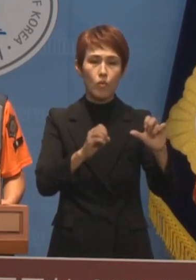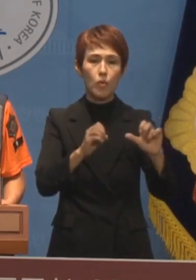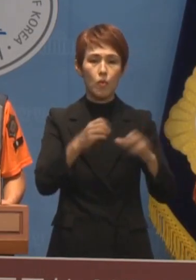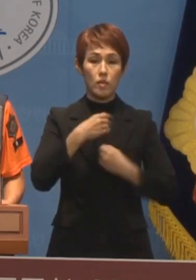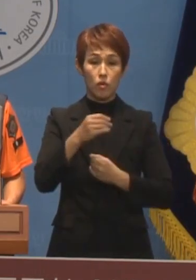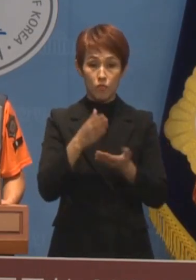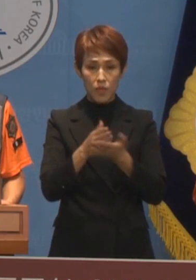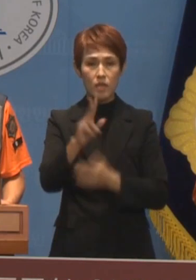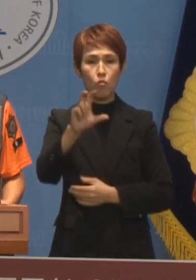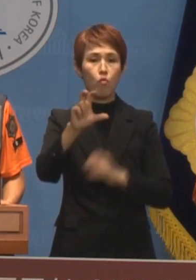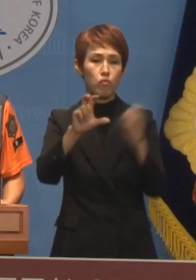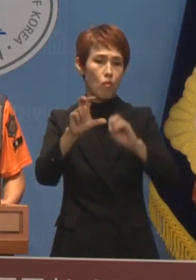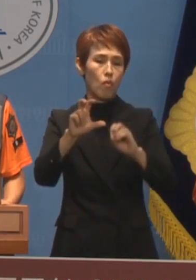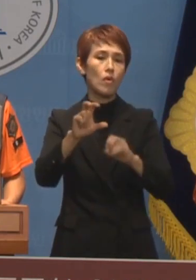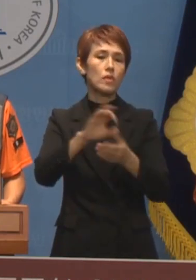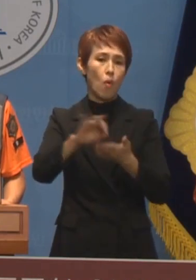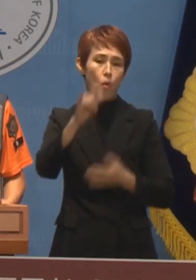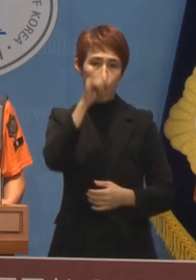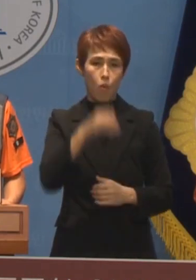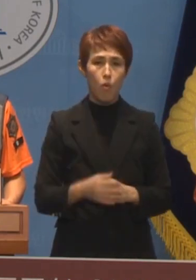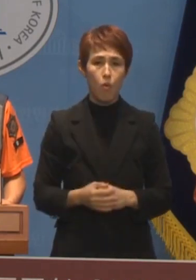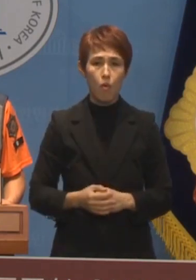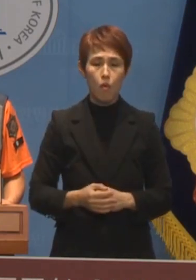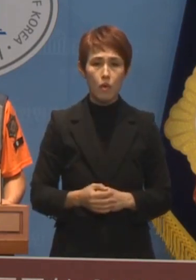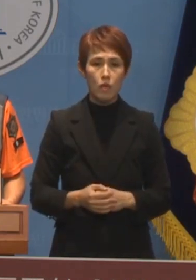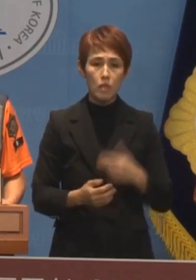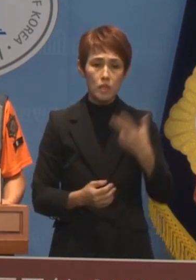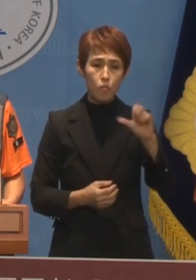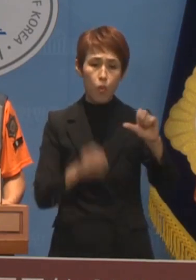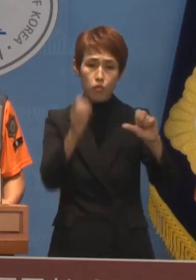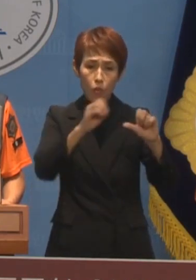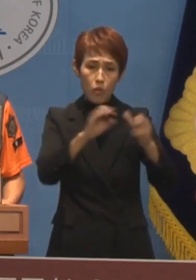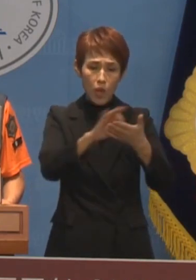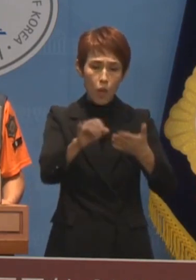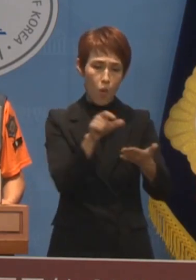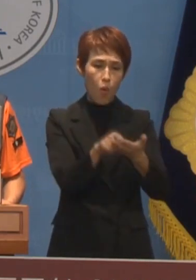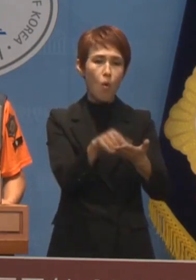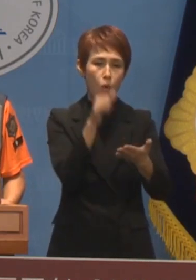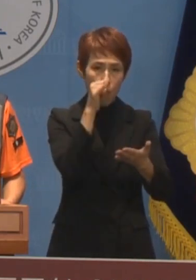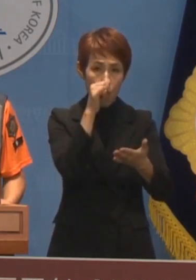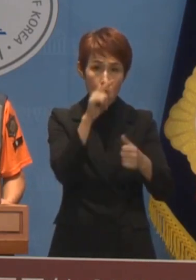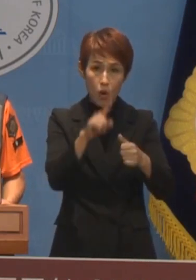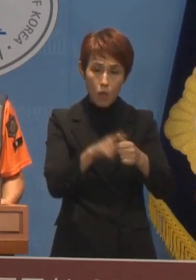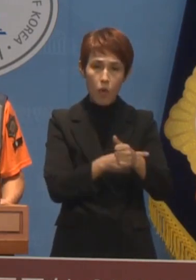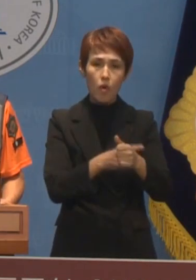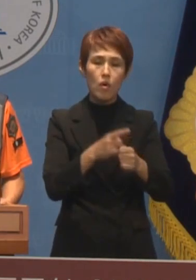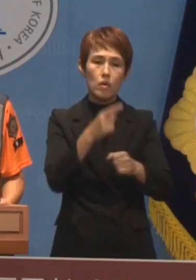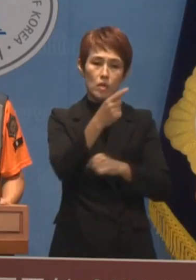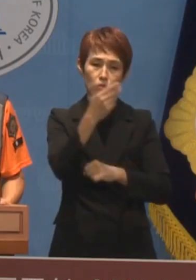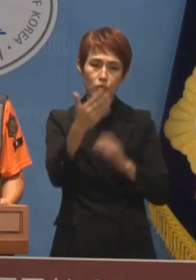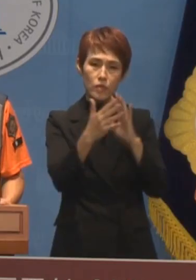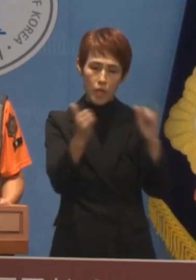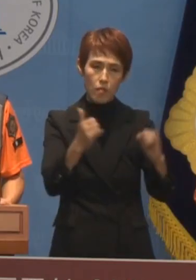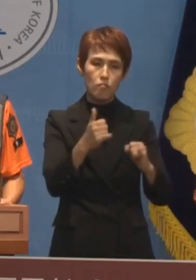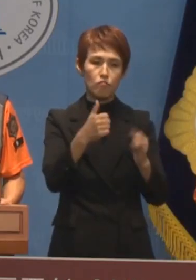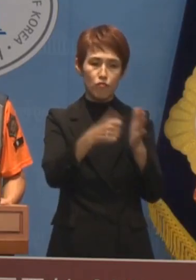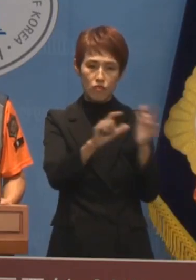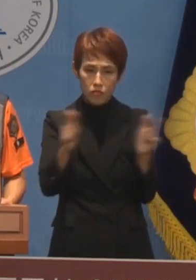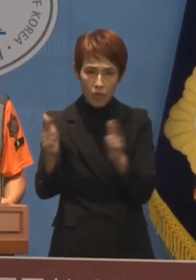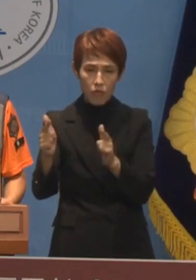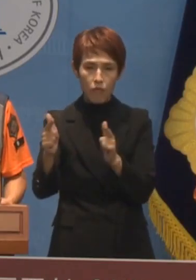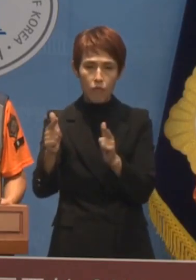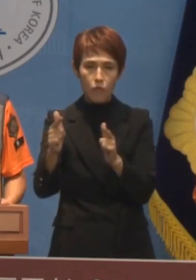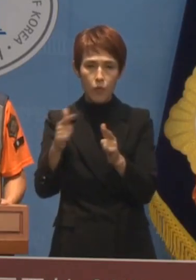되어 있다. 소방 분야의 75%를 사용하도록 강제했기 때문에 소방 인력과 소방 장비,